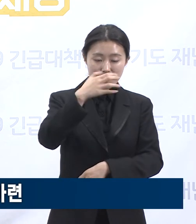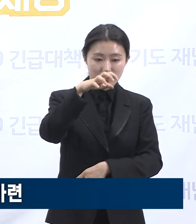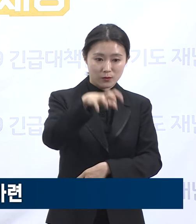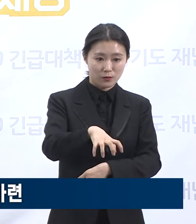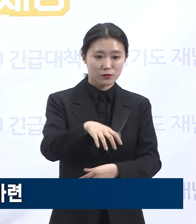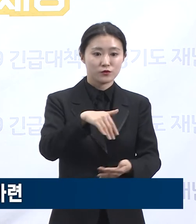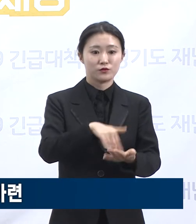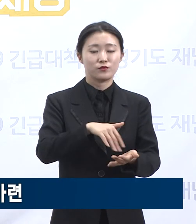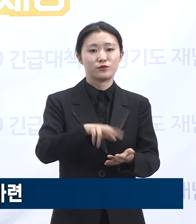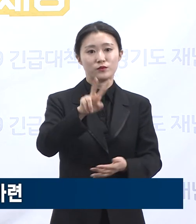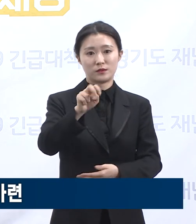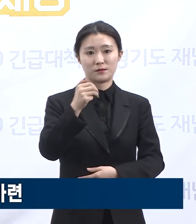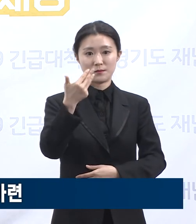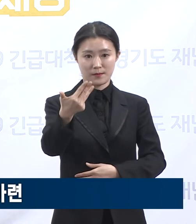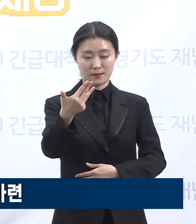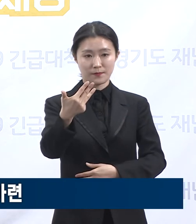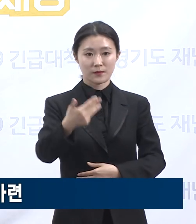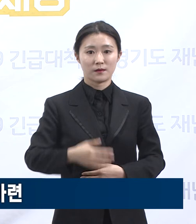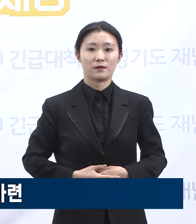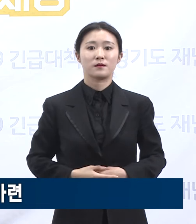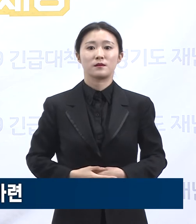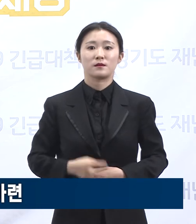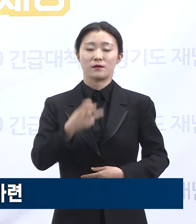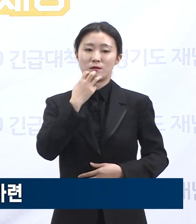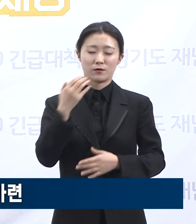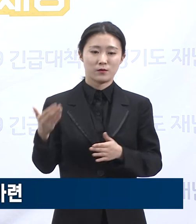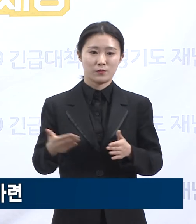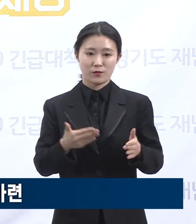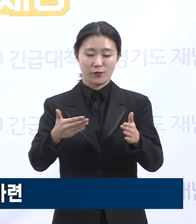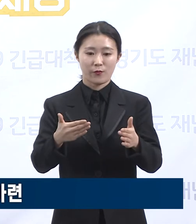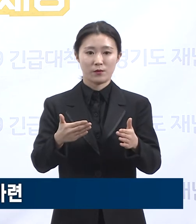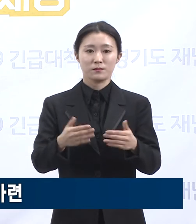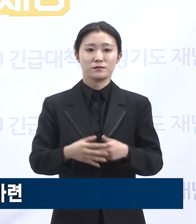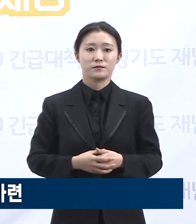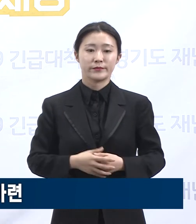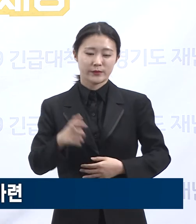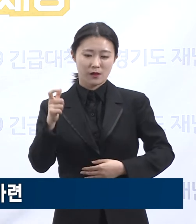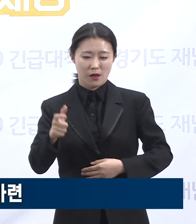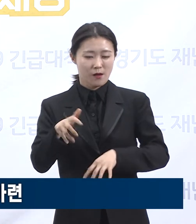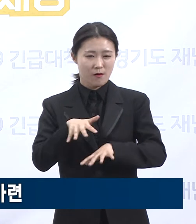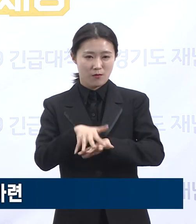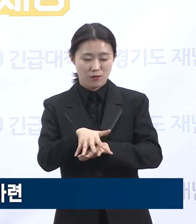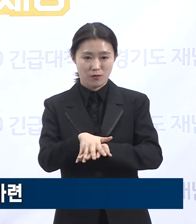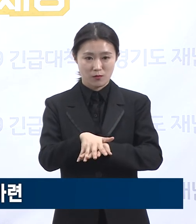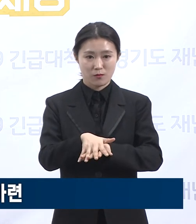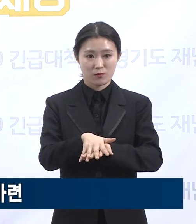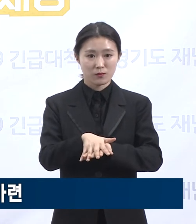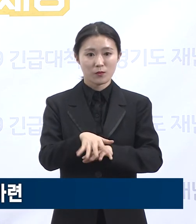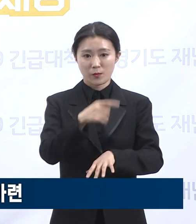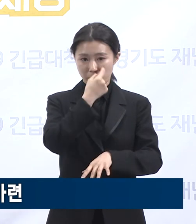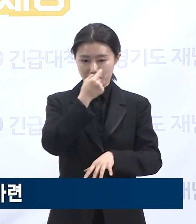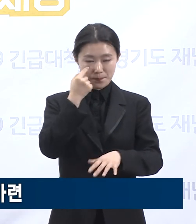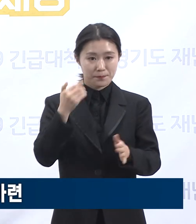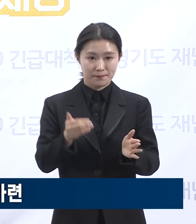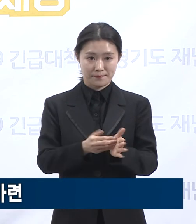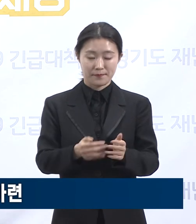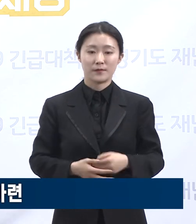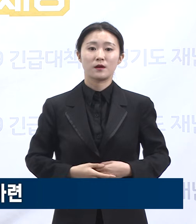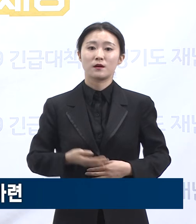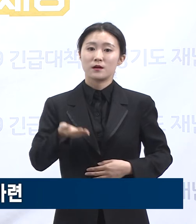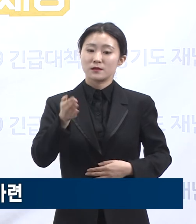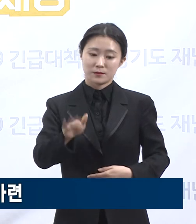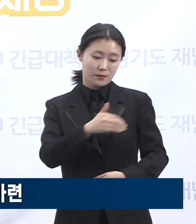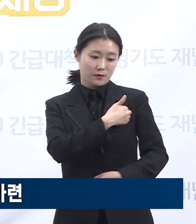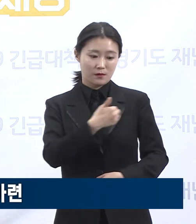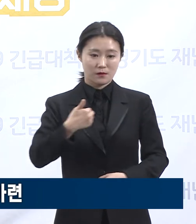협력 속에서 구축된 경기도만의 단단한 네트워크입니다. 그러나 이 숫자도 절대 충분치 않습니다. 그동안